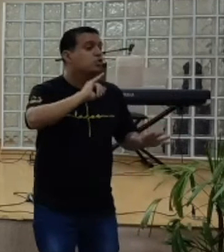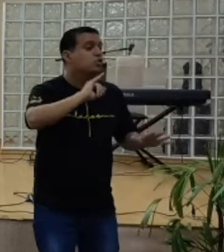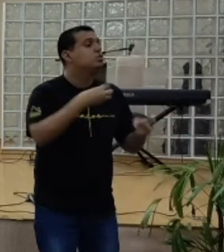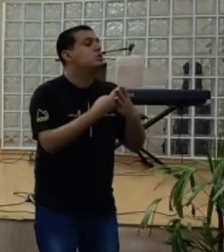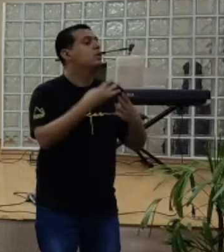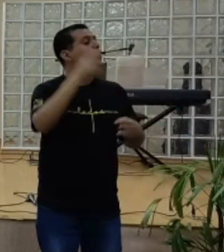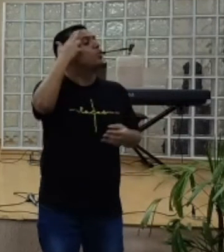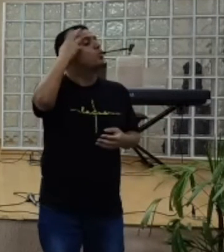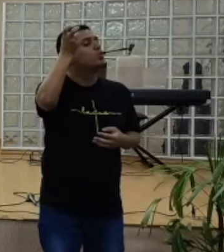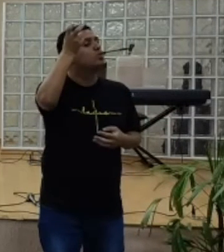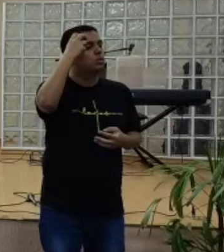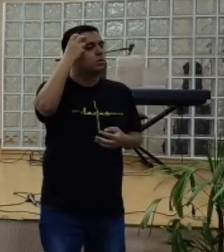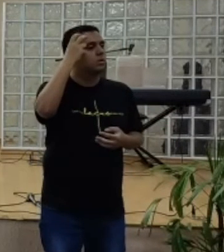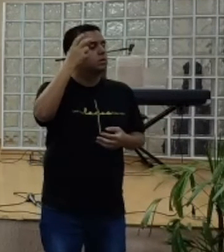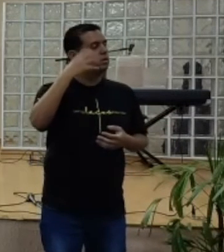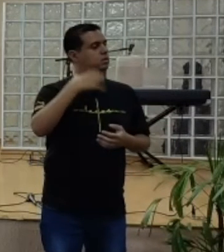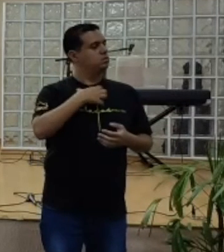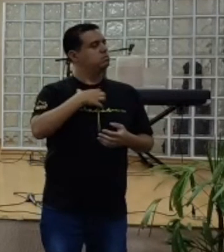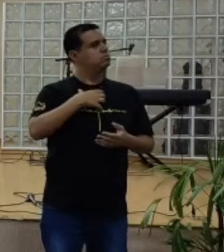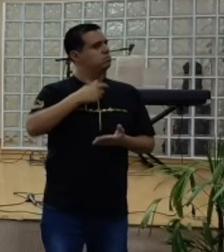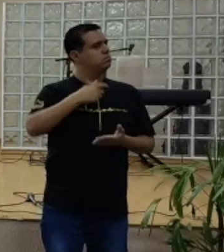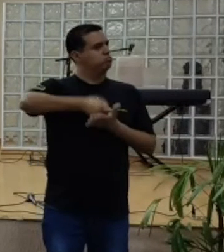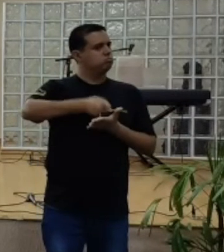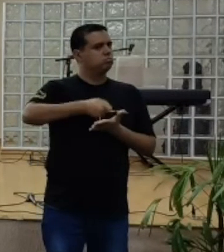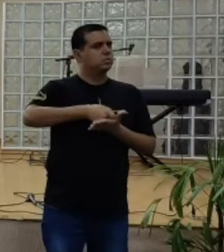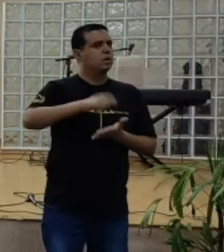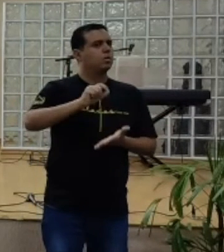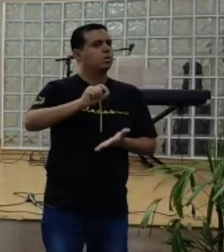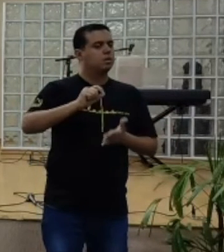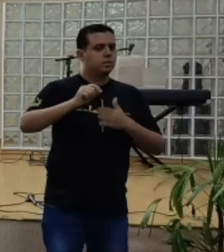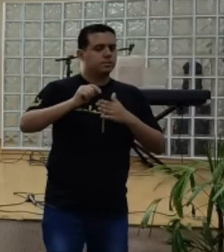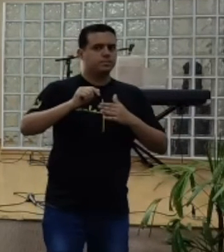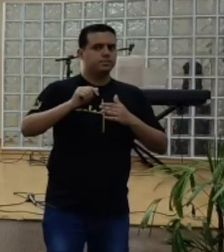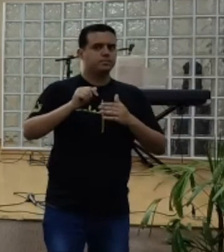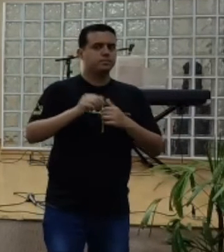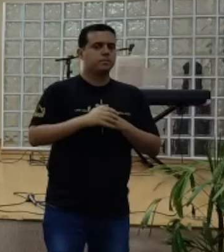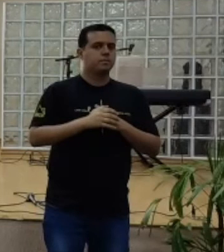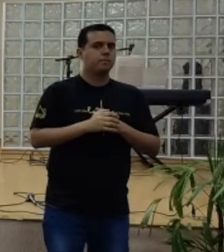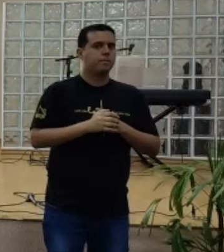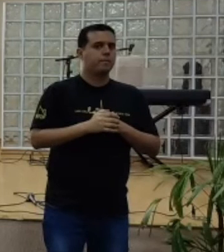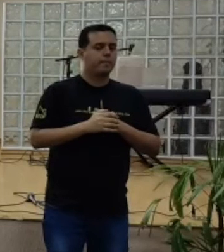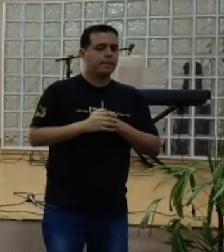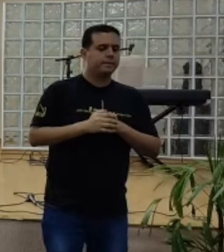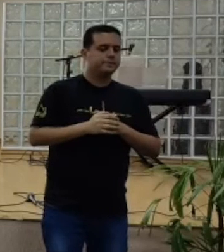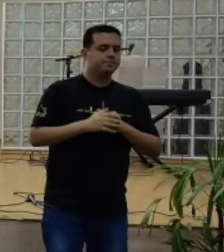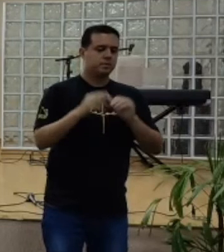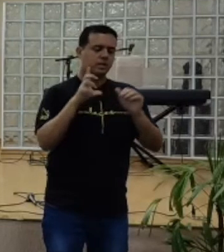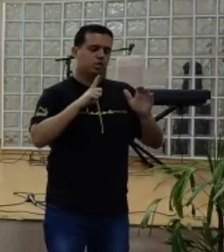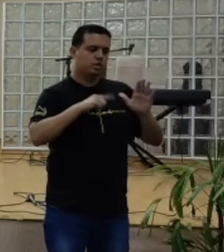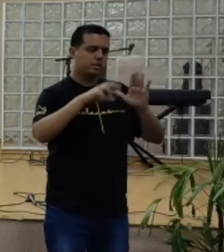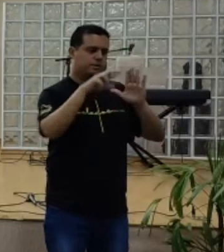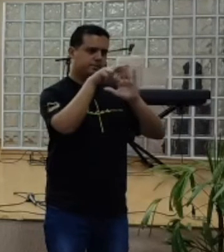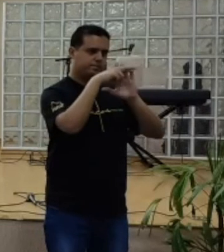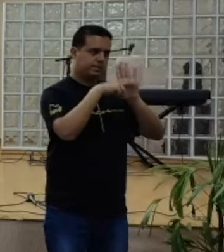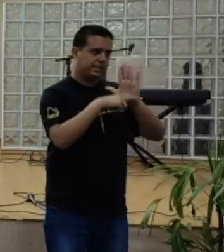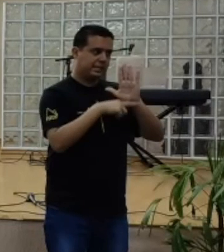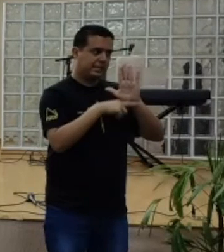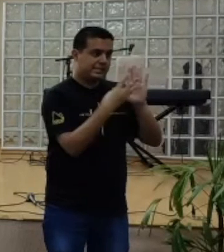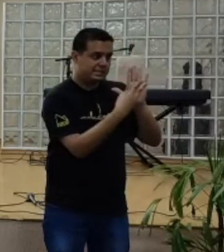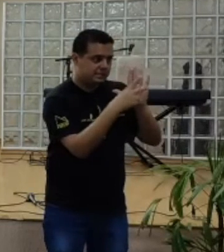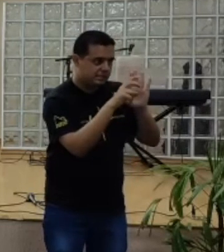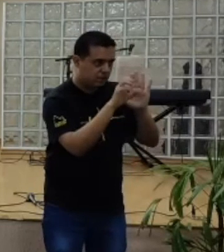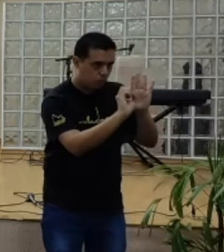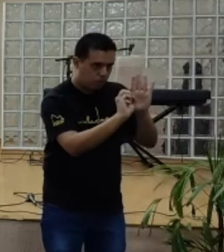obrigado a seguir cerca de 350 regras para não infringir a lei